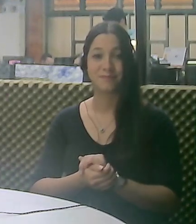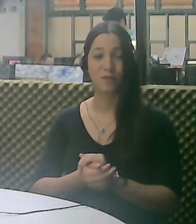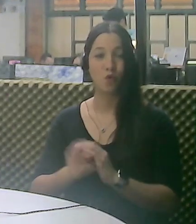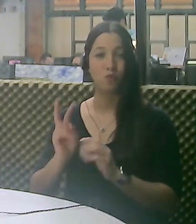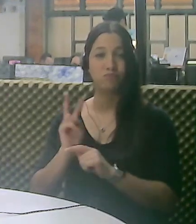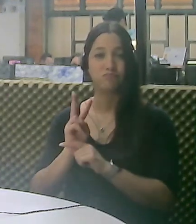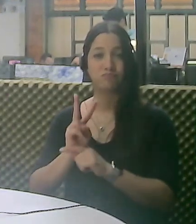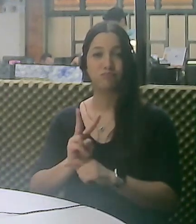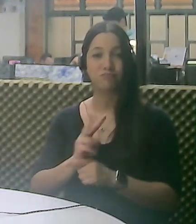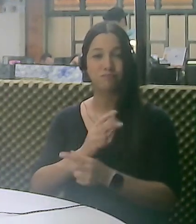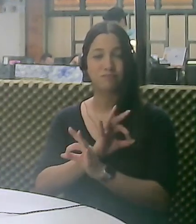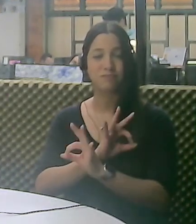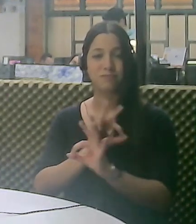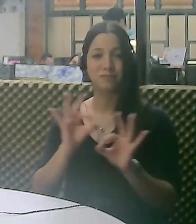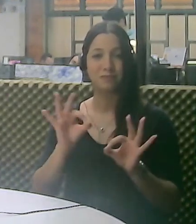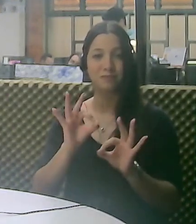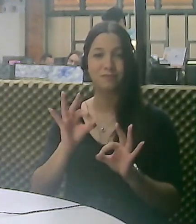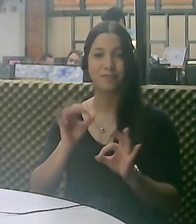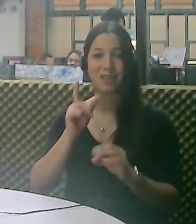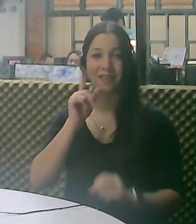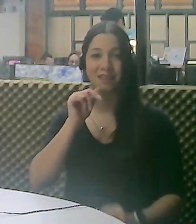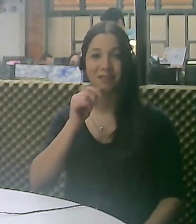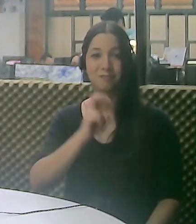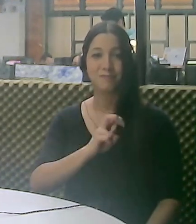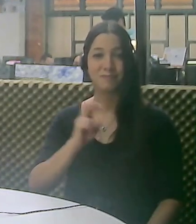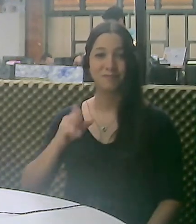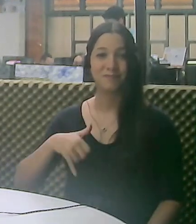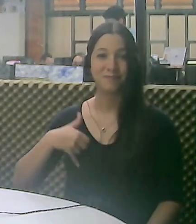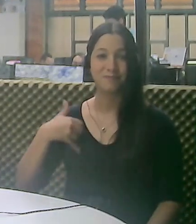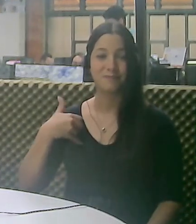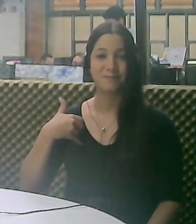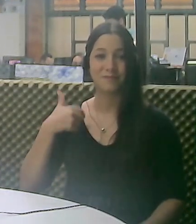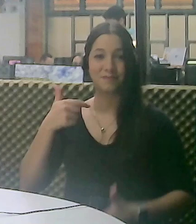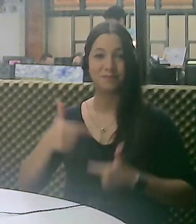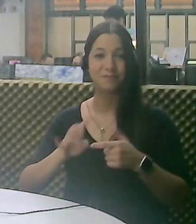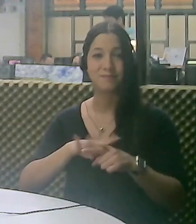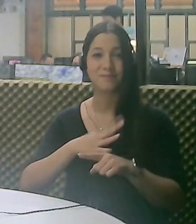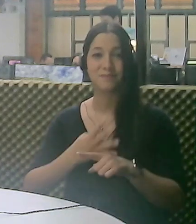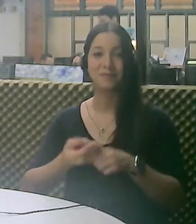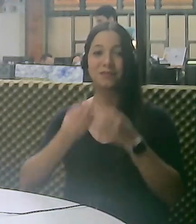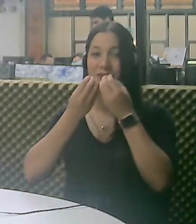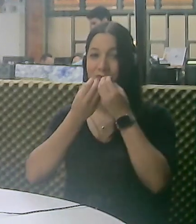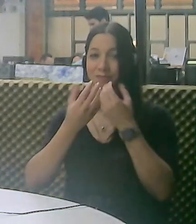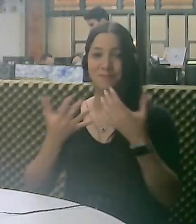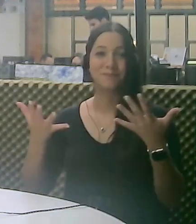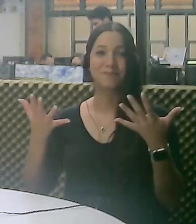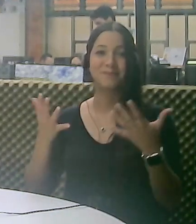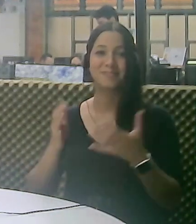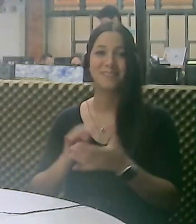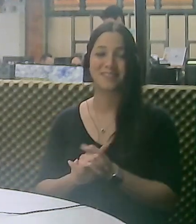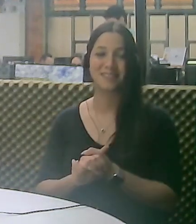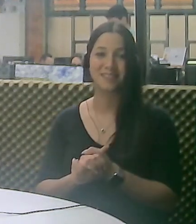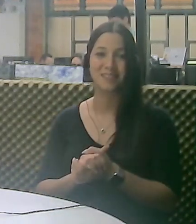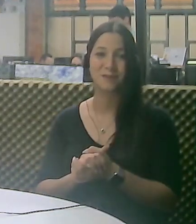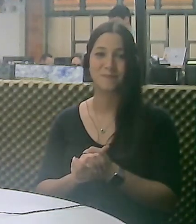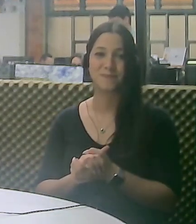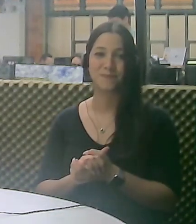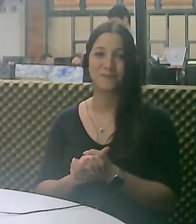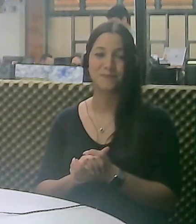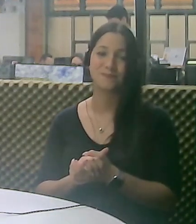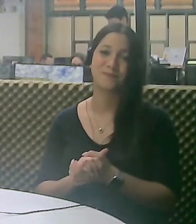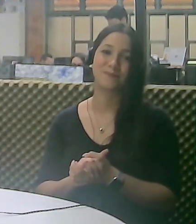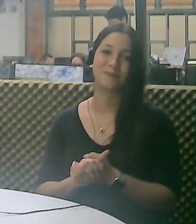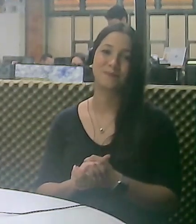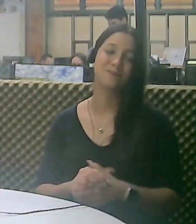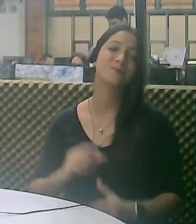Isso é que é gol de placa. Demais 55 anos. Fazer mais, fazer bem.